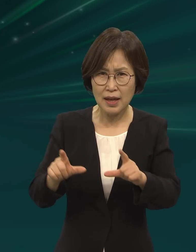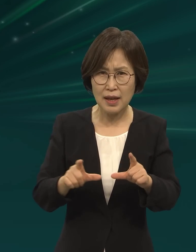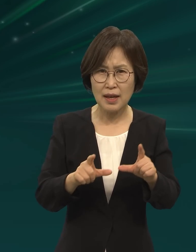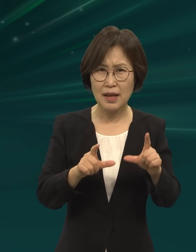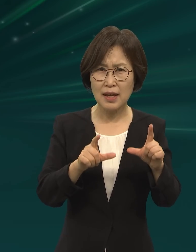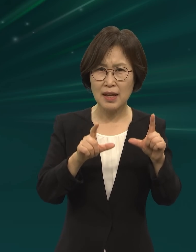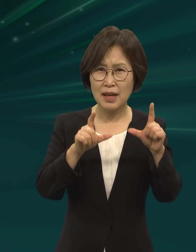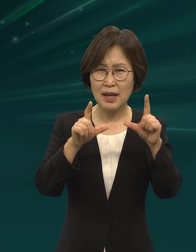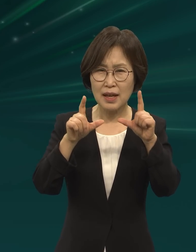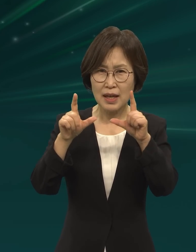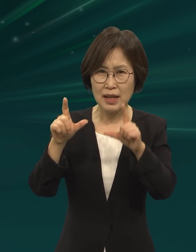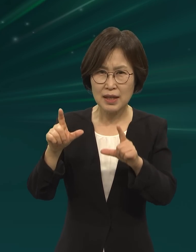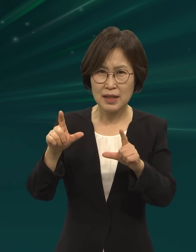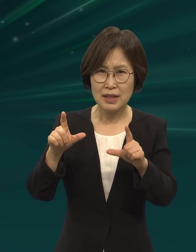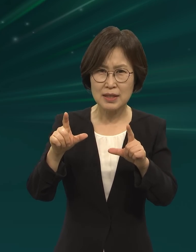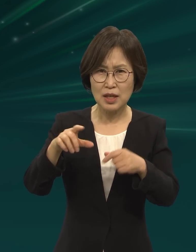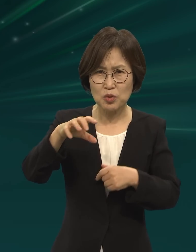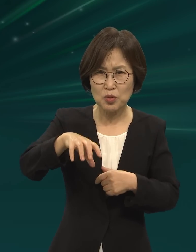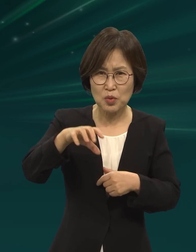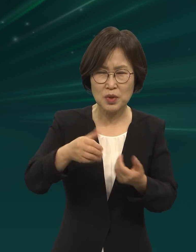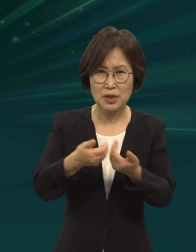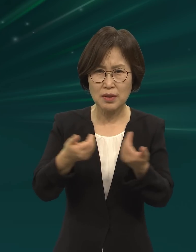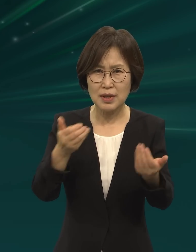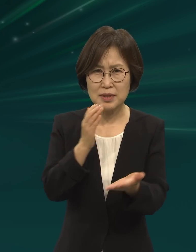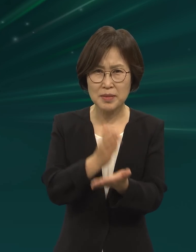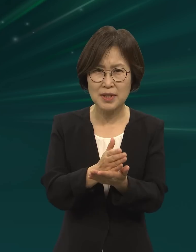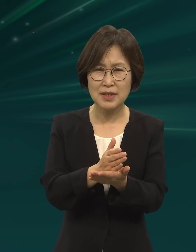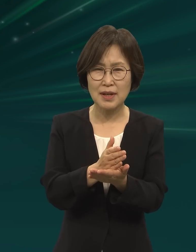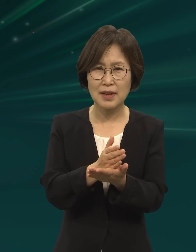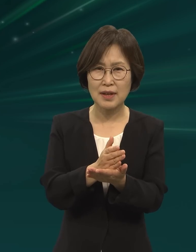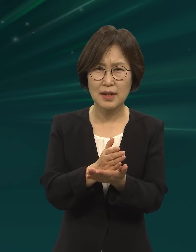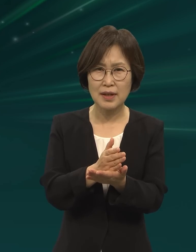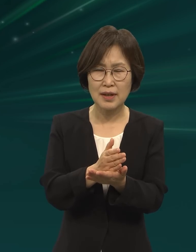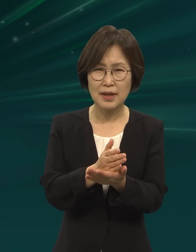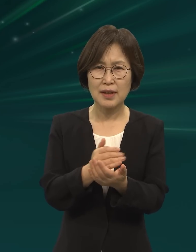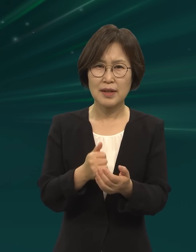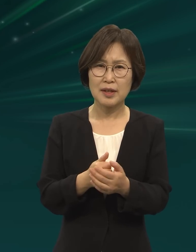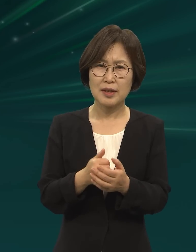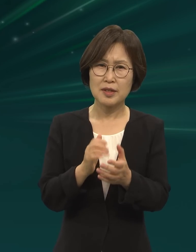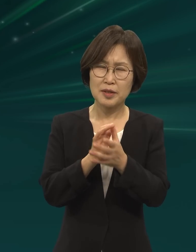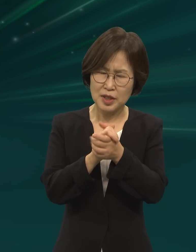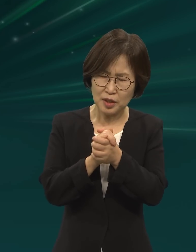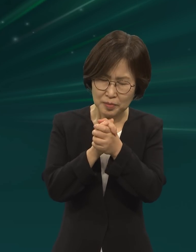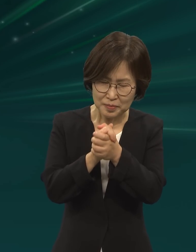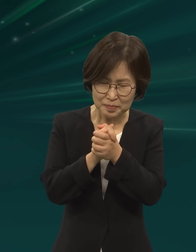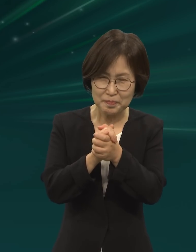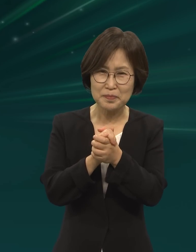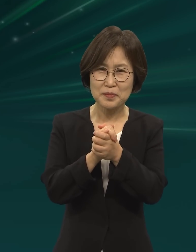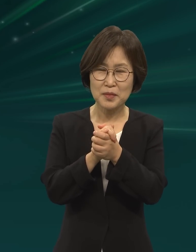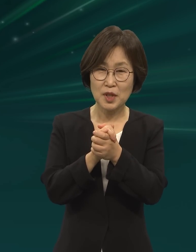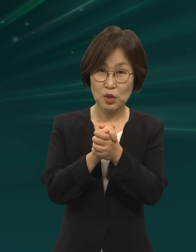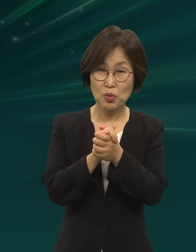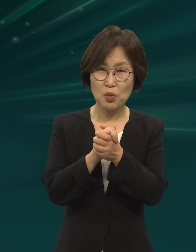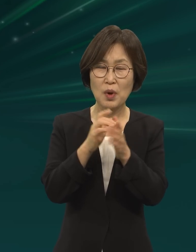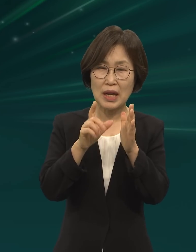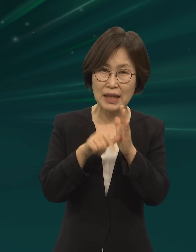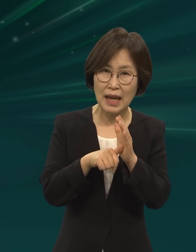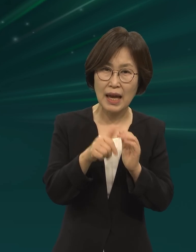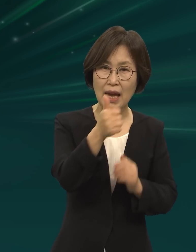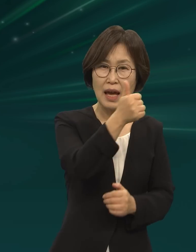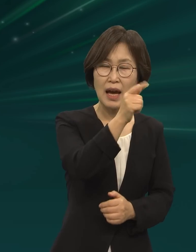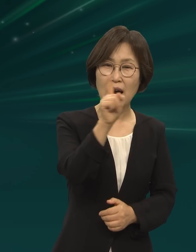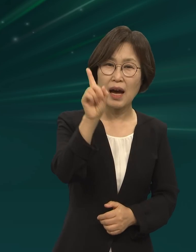때문에 웨스트벵골을부터 해야 되겠다. 그래서 알아보니 기도하면서 그때 하우라라는 지역이